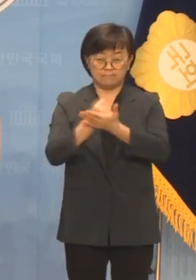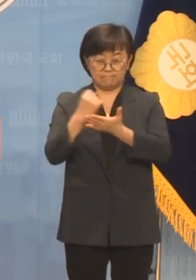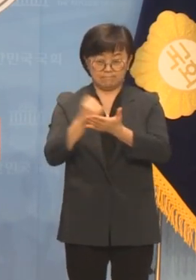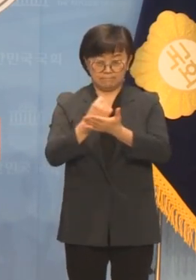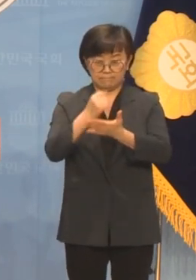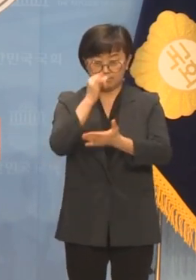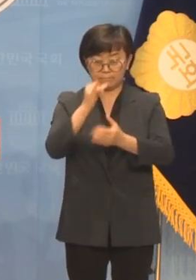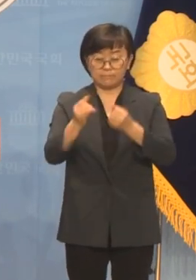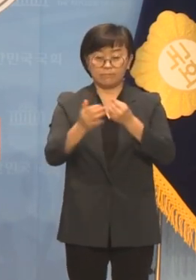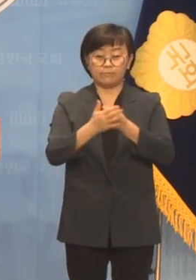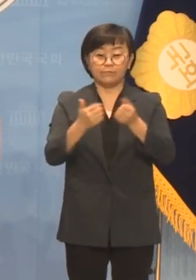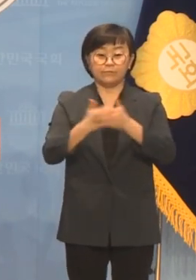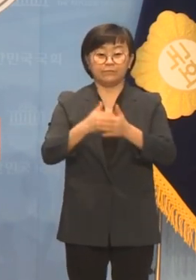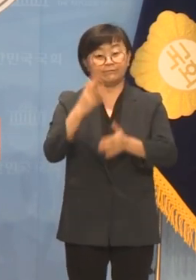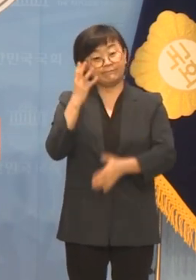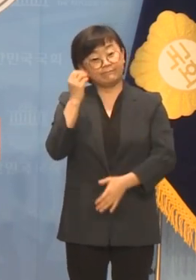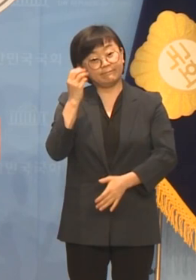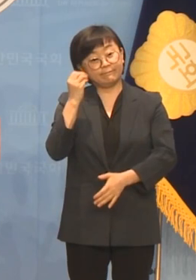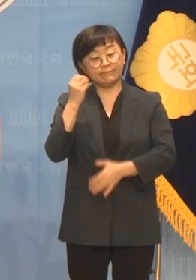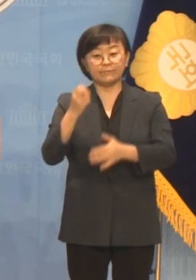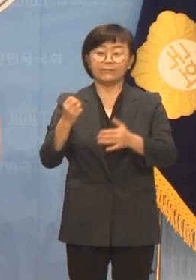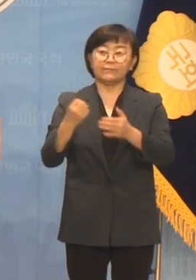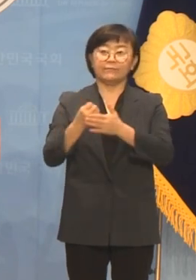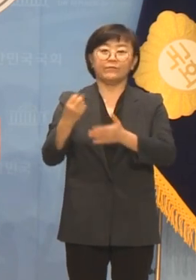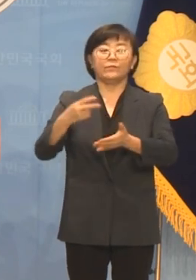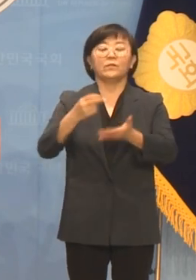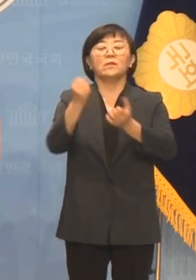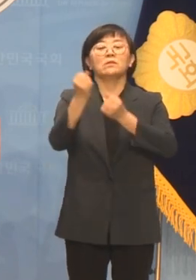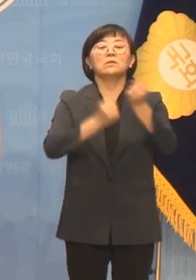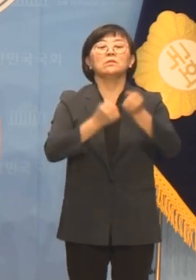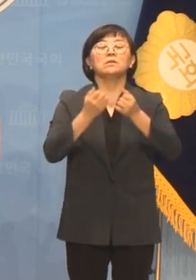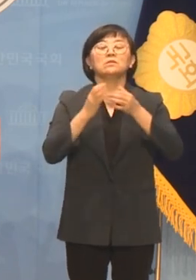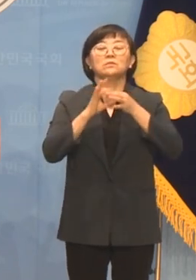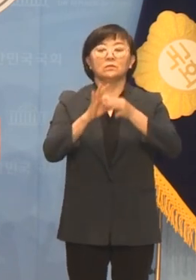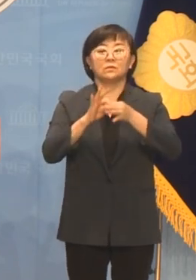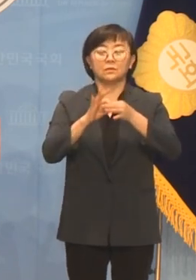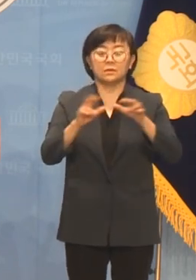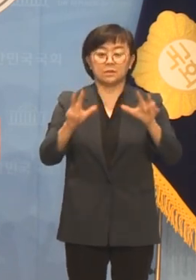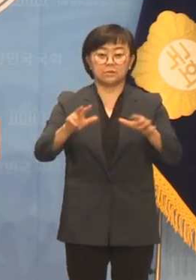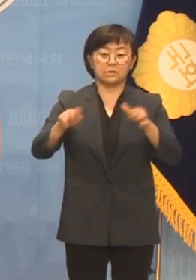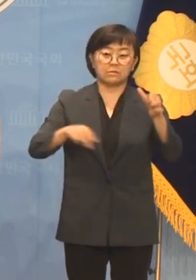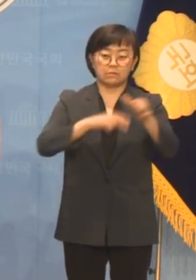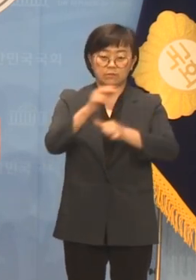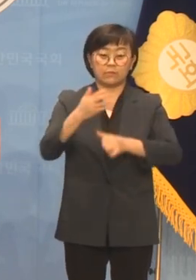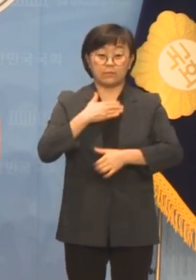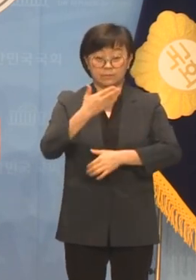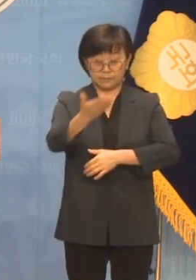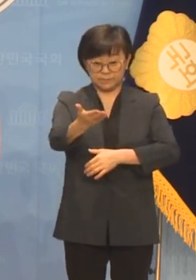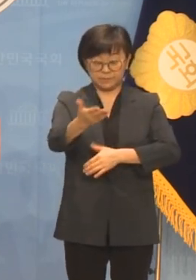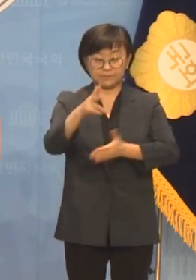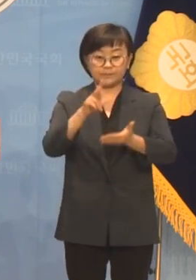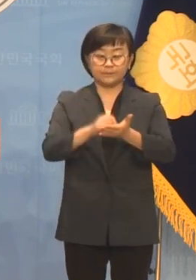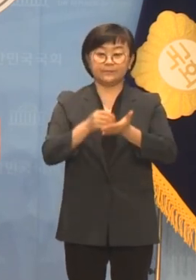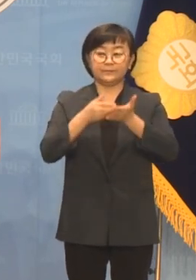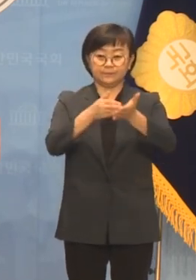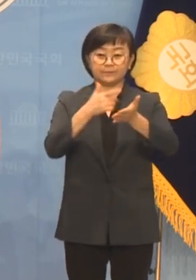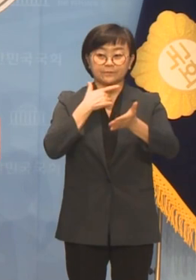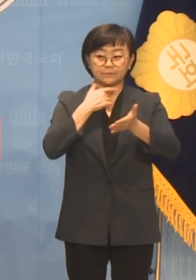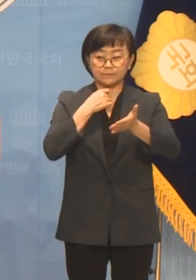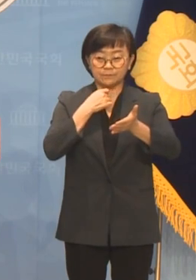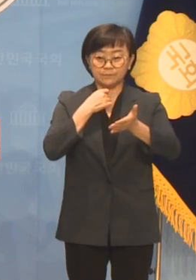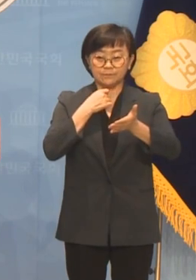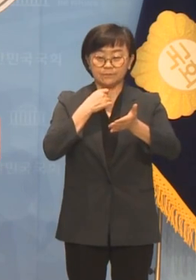개탄스럽고 기이해서 차라리 이렇게 기자회견을 통해서 지금의 상황을 알리고 문제 제기를